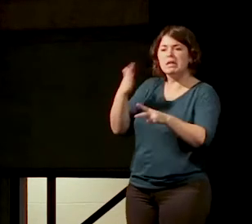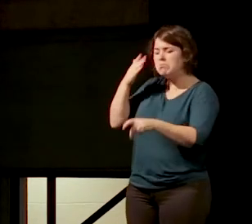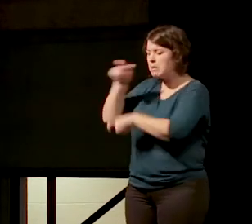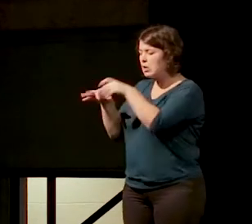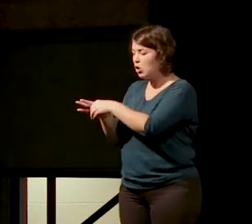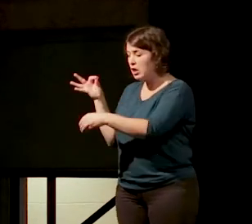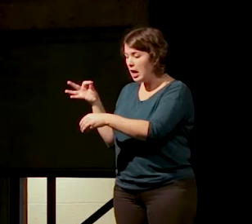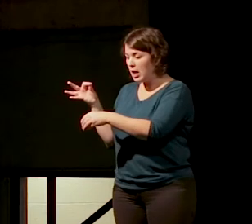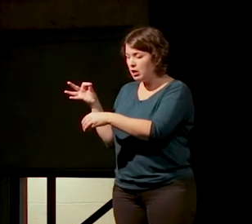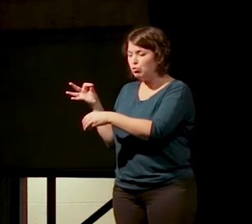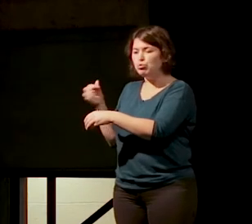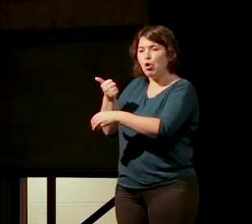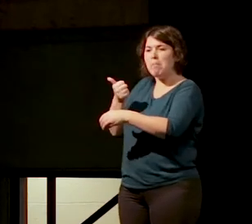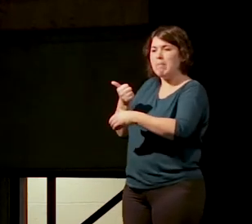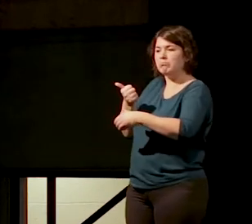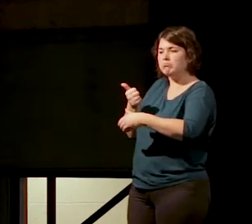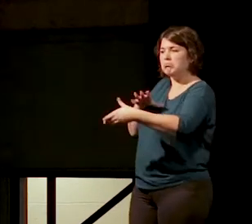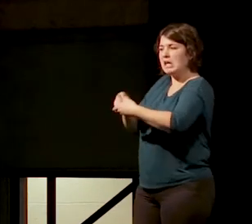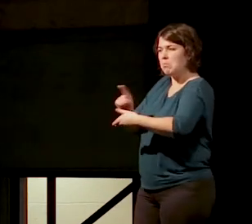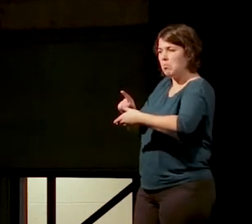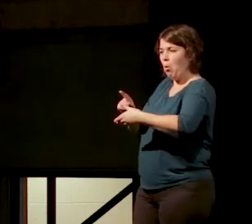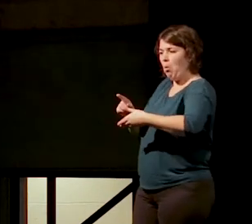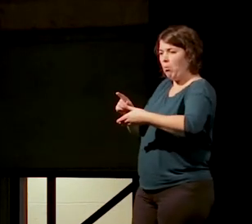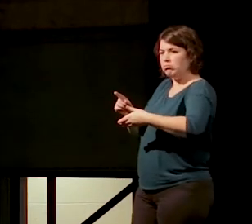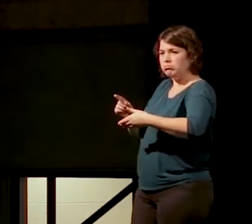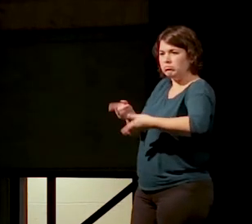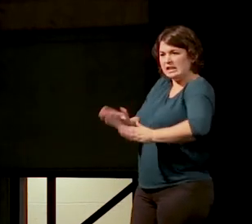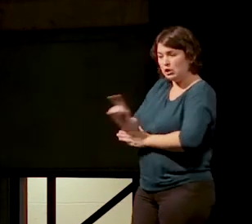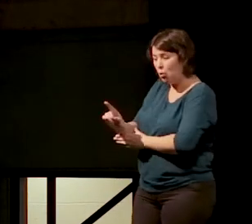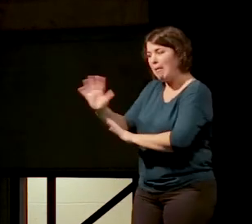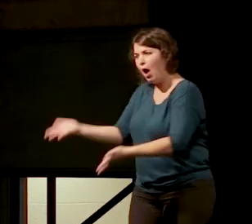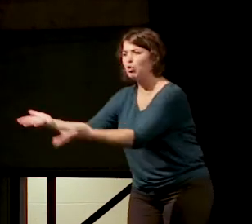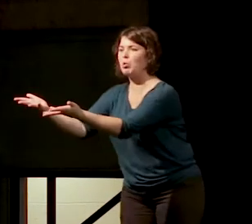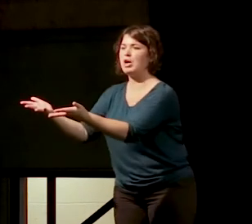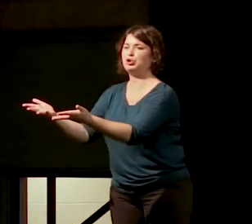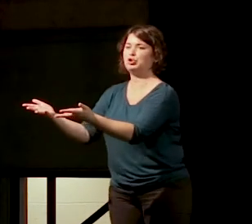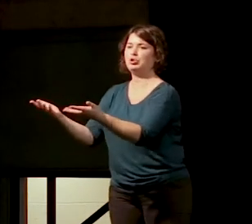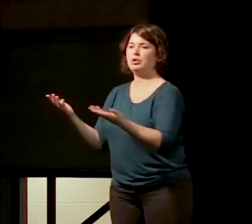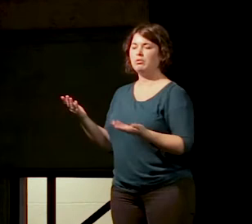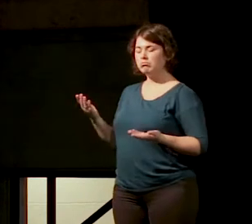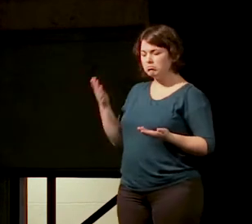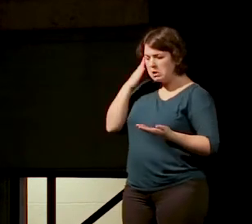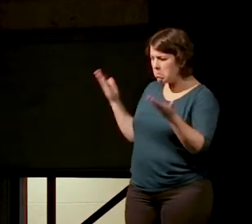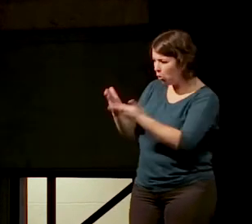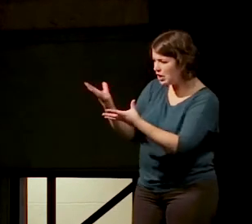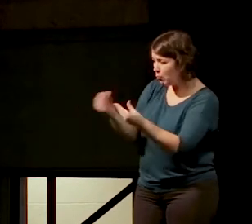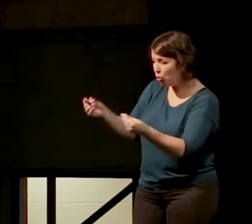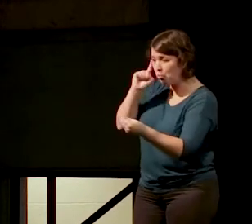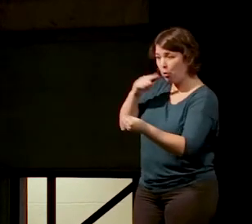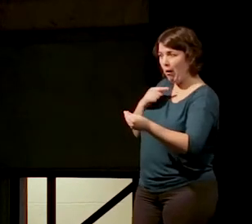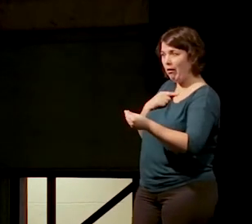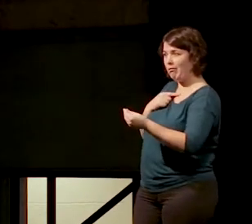élus n'en sont pas les porteurs ni les décisionnaires, nous les encourageons. S'il y a autant de projets, c'est que nous